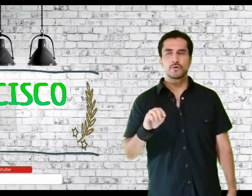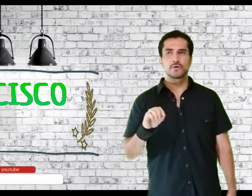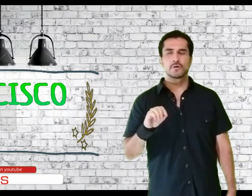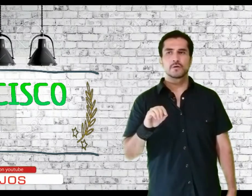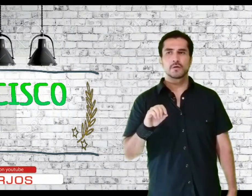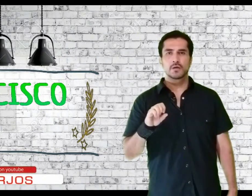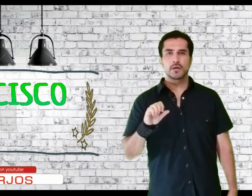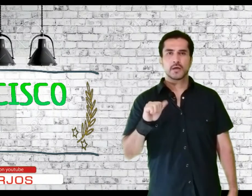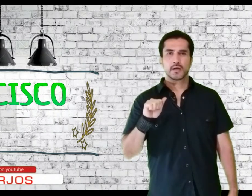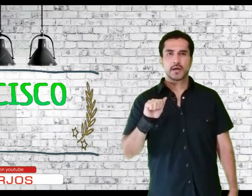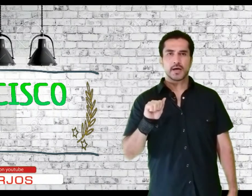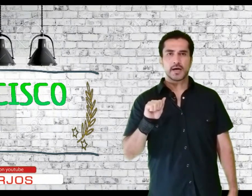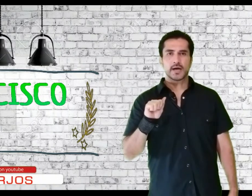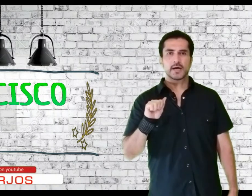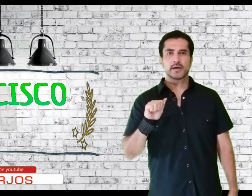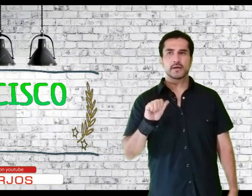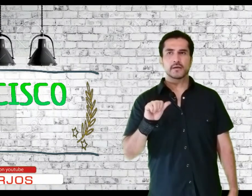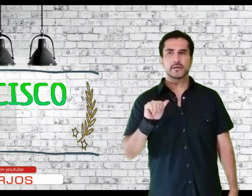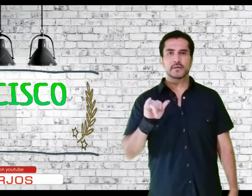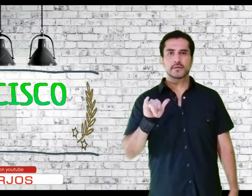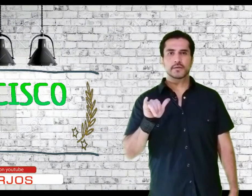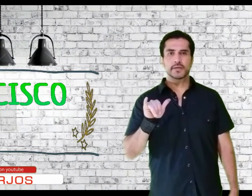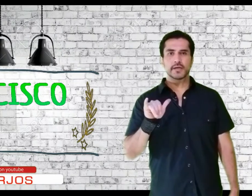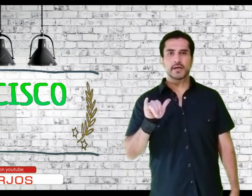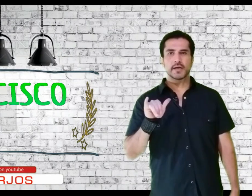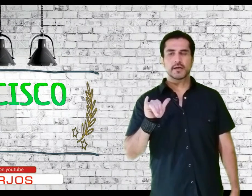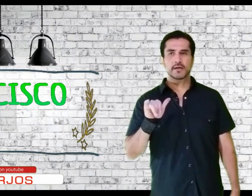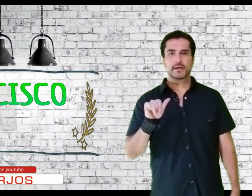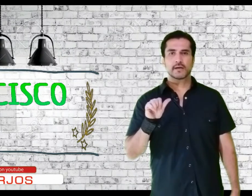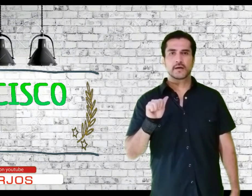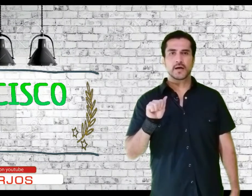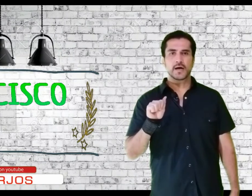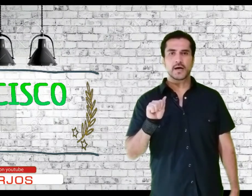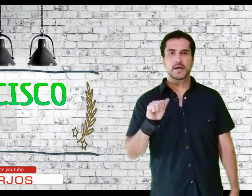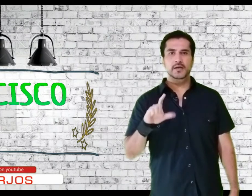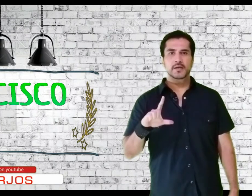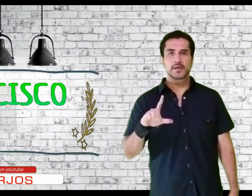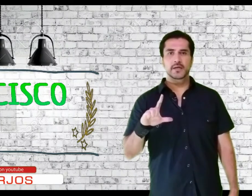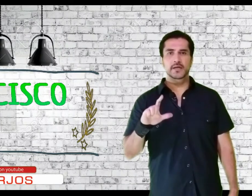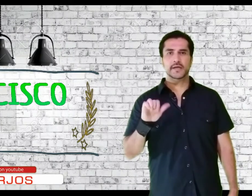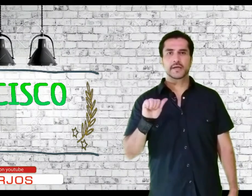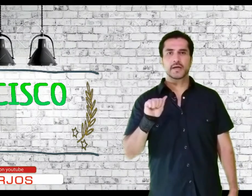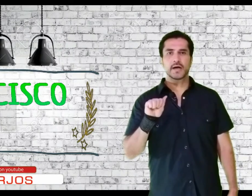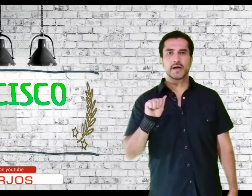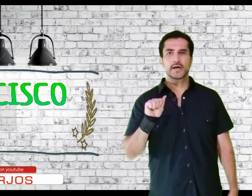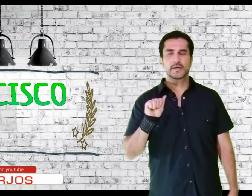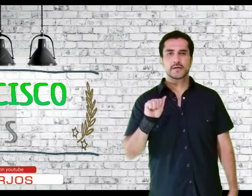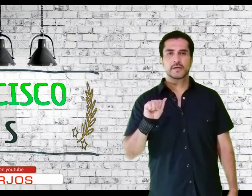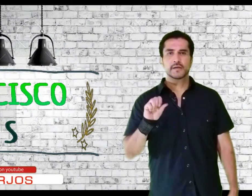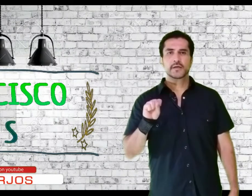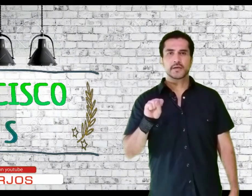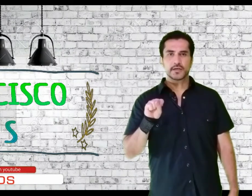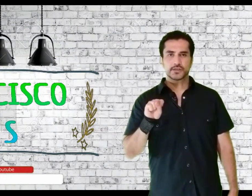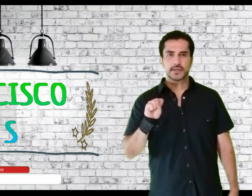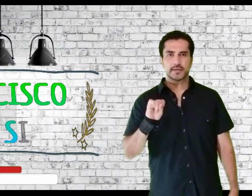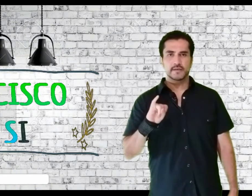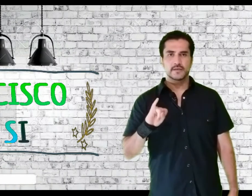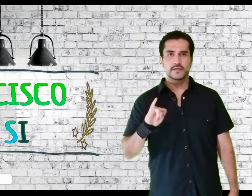Francisco, A, Y, A, L, A, S,